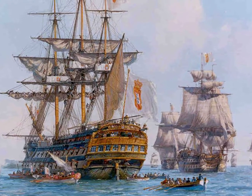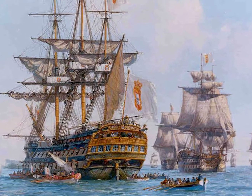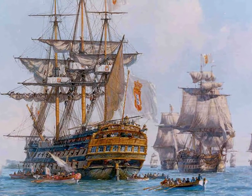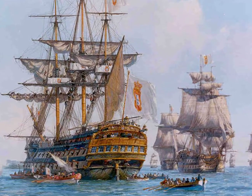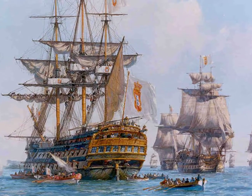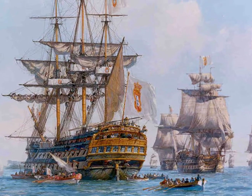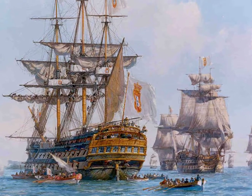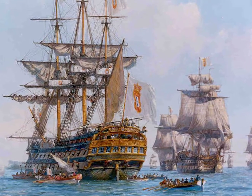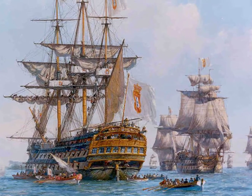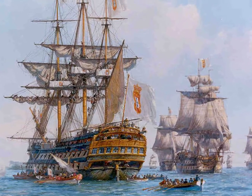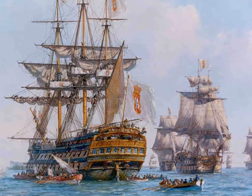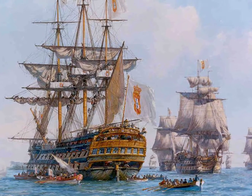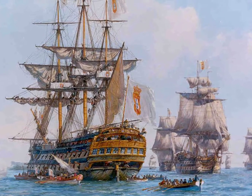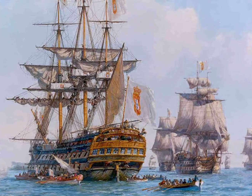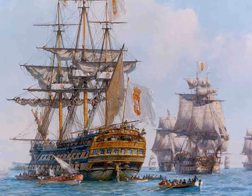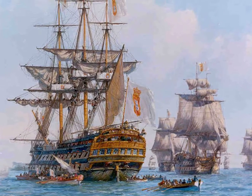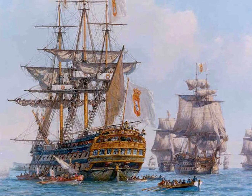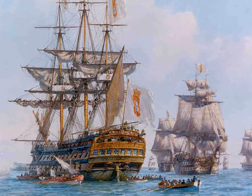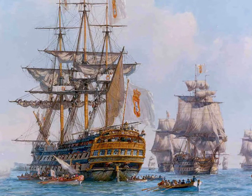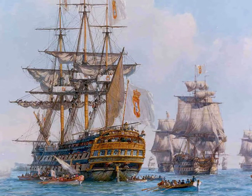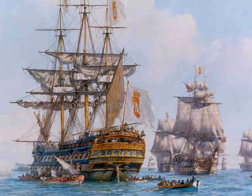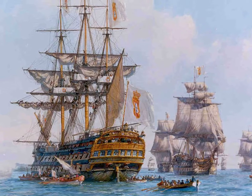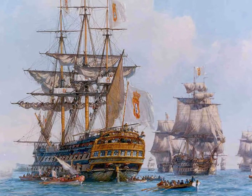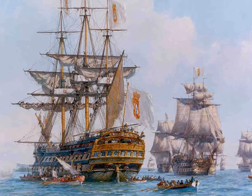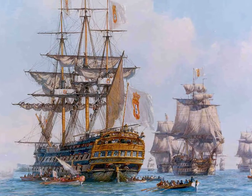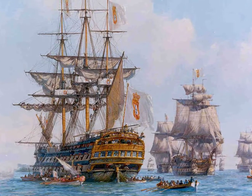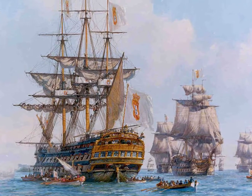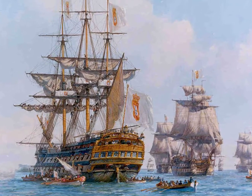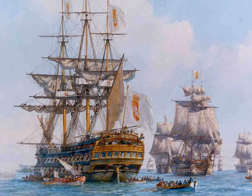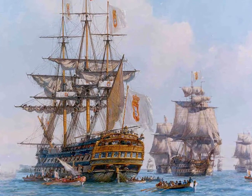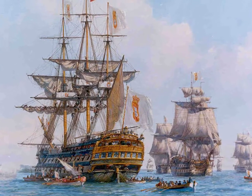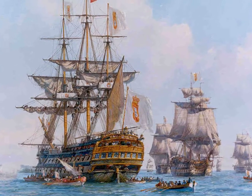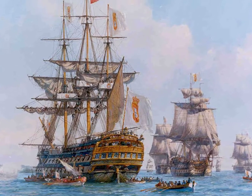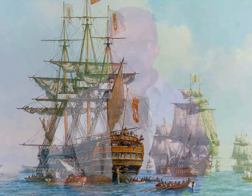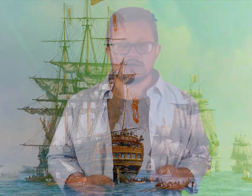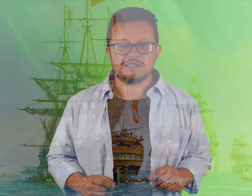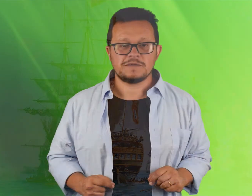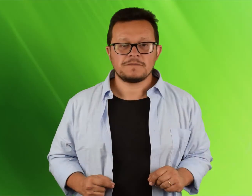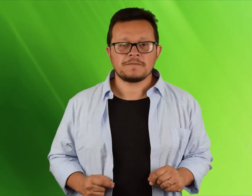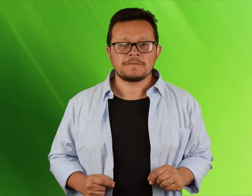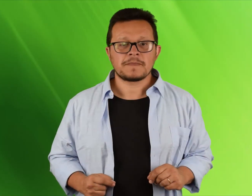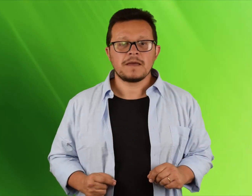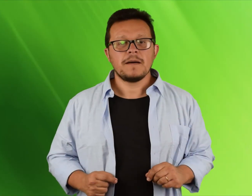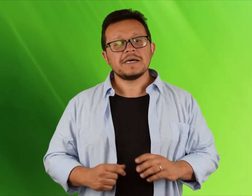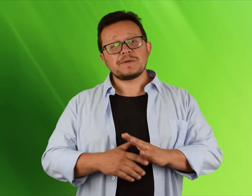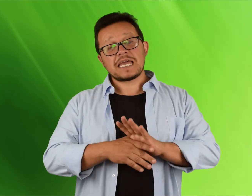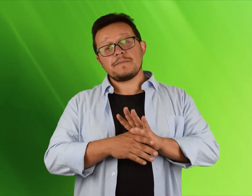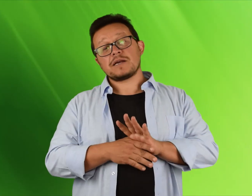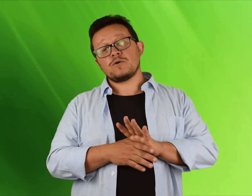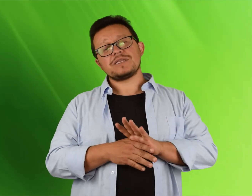francesa, da fuga do rei e da sua última ordem: não resistam aos invasores. Mas para quem embarcou também